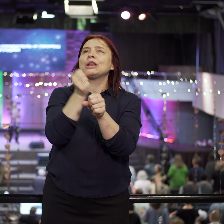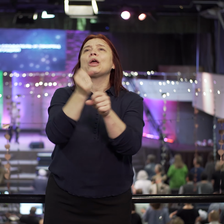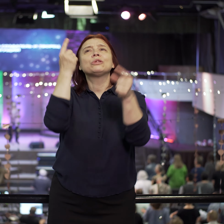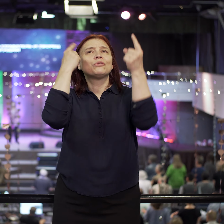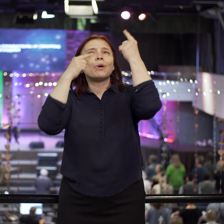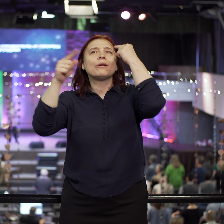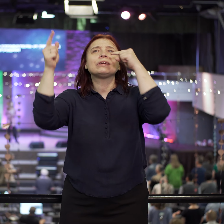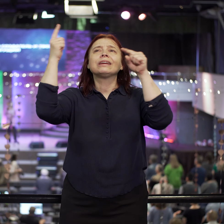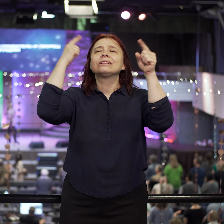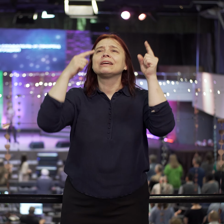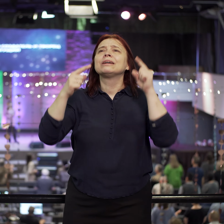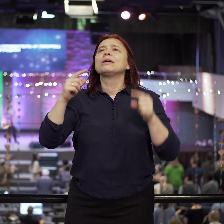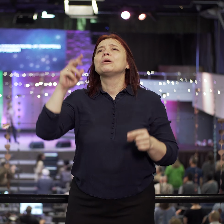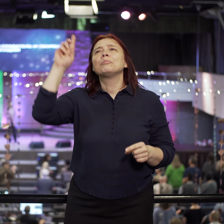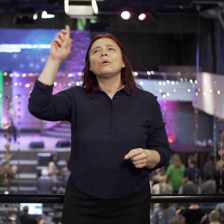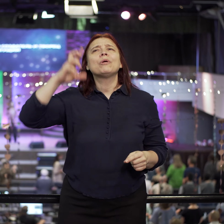Творец, о,